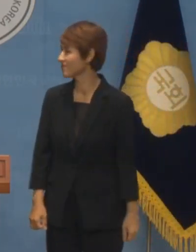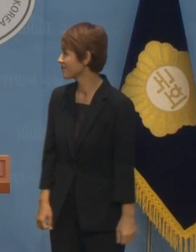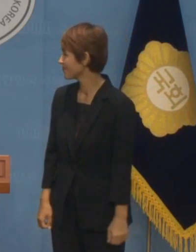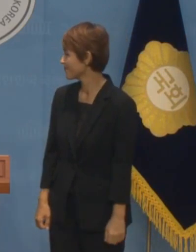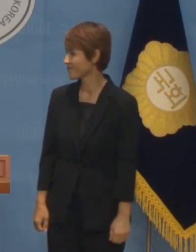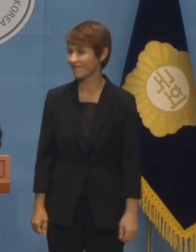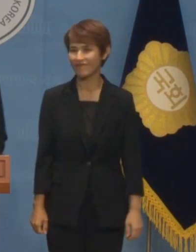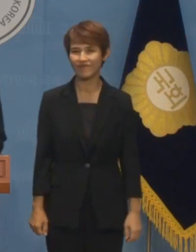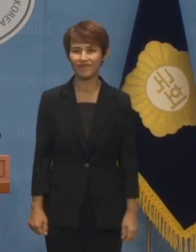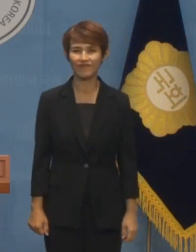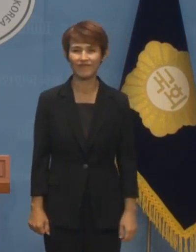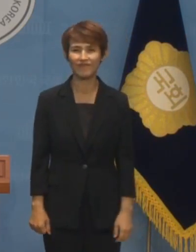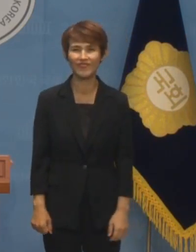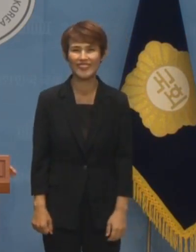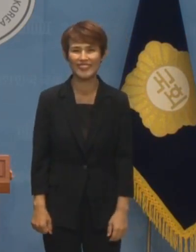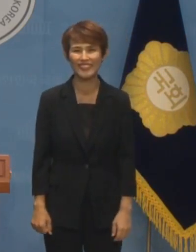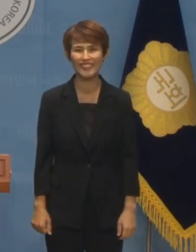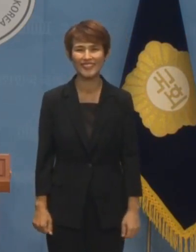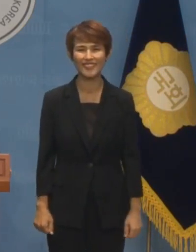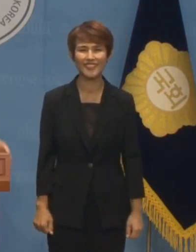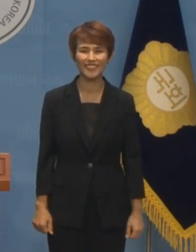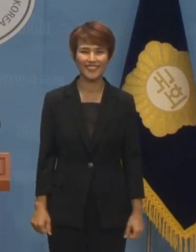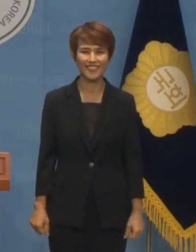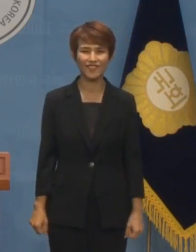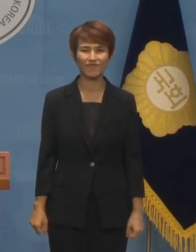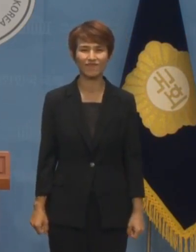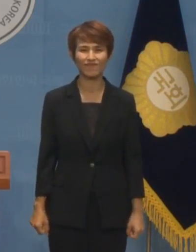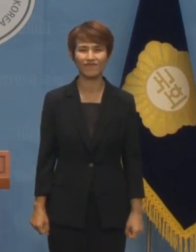30초 정도 여유를 가진 후에